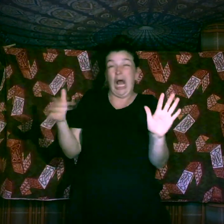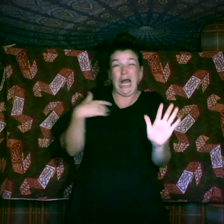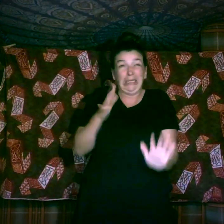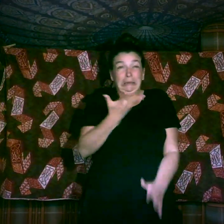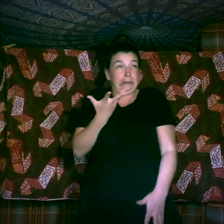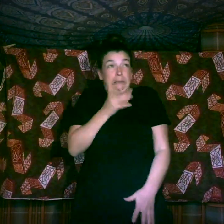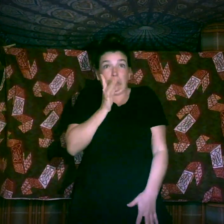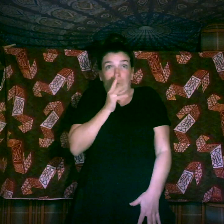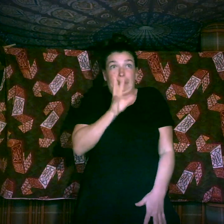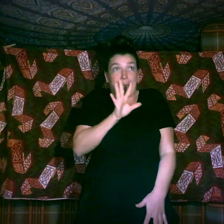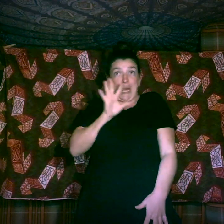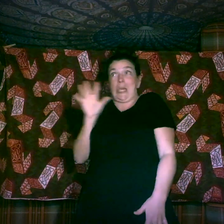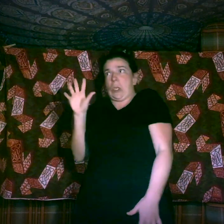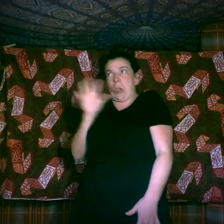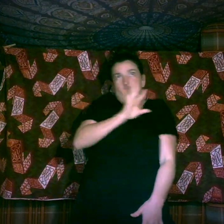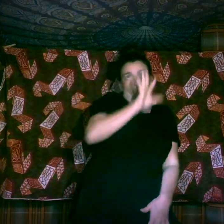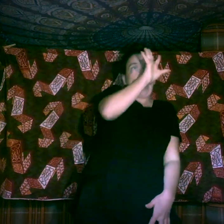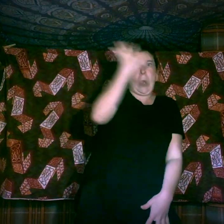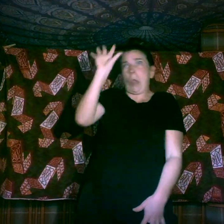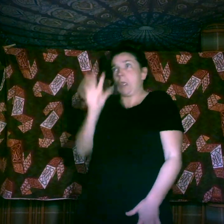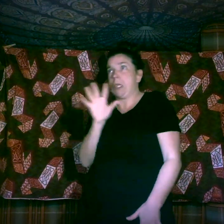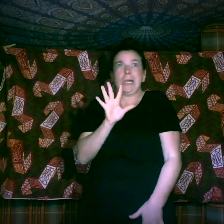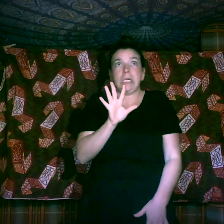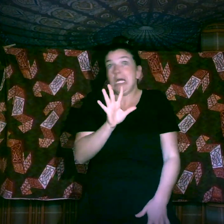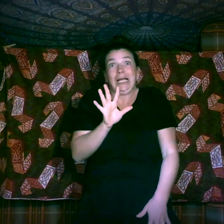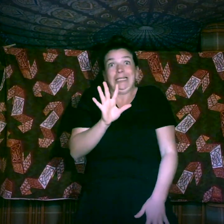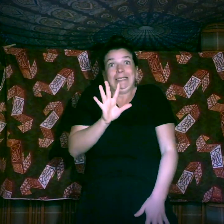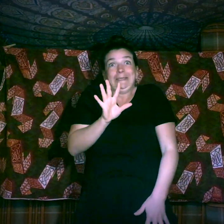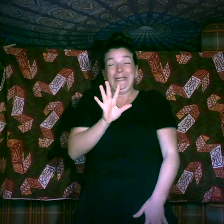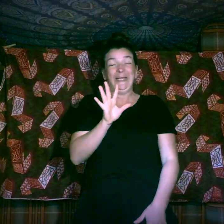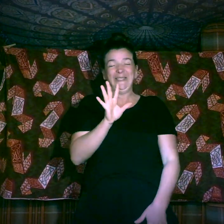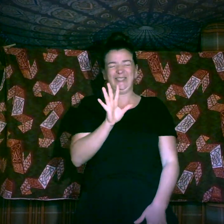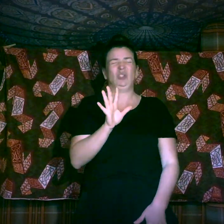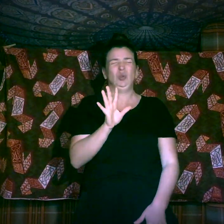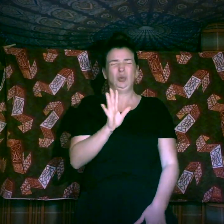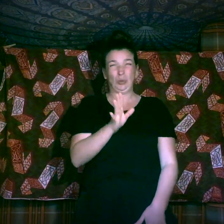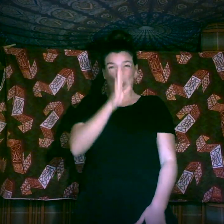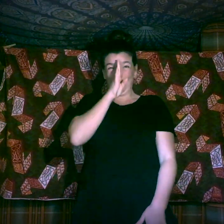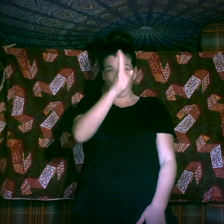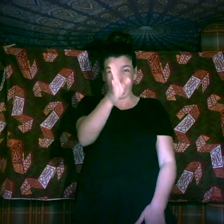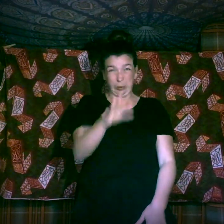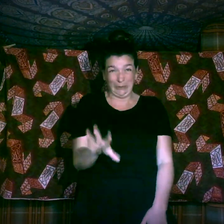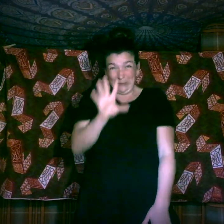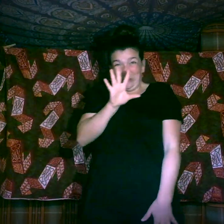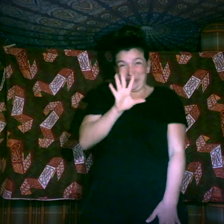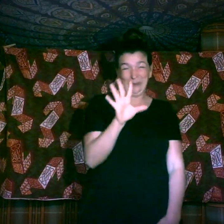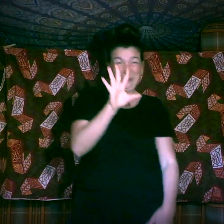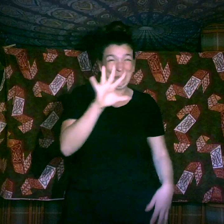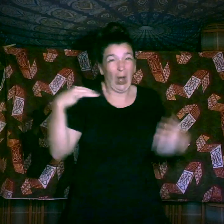On ne peut pas passer dessus. On ne peut pas passer dessous.